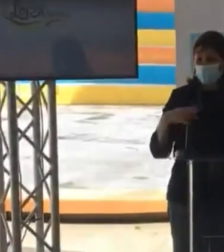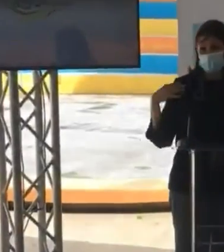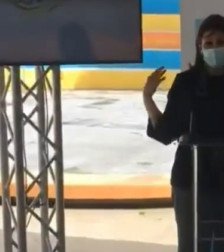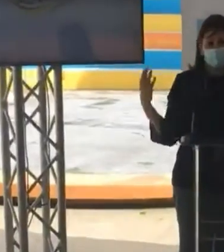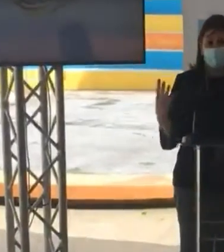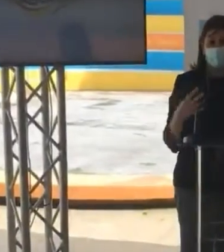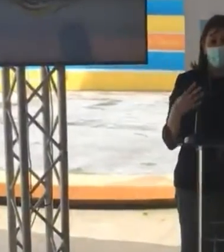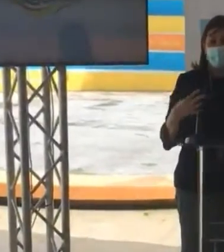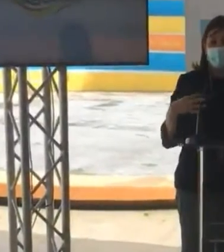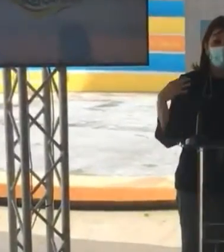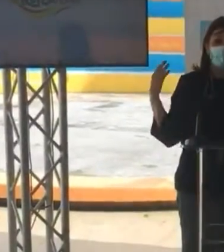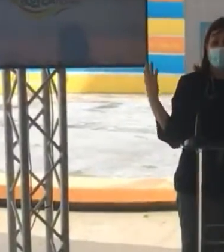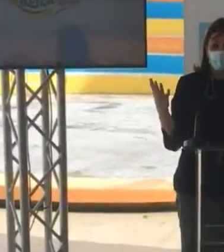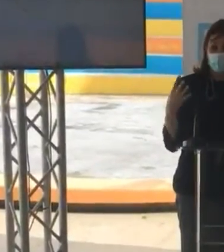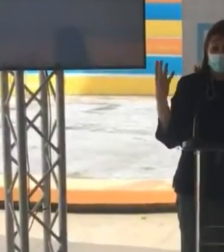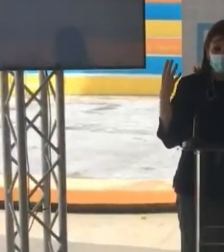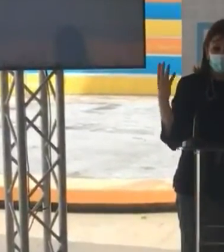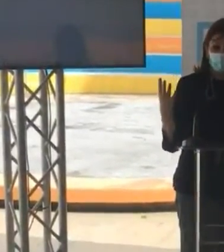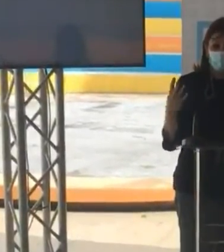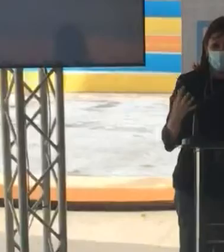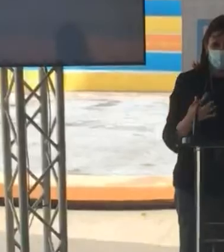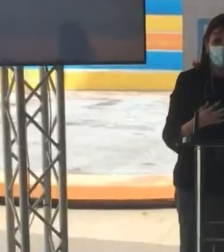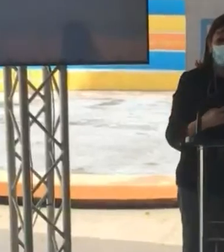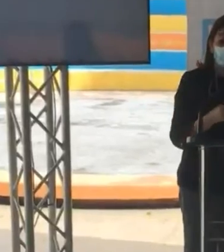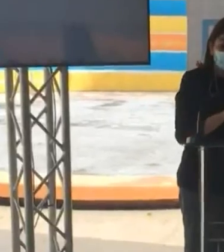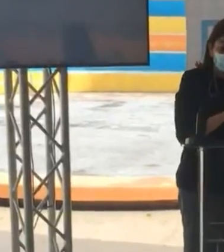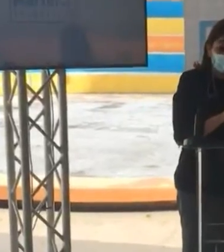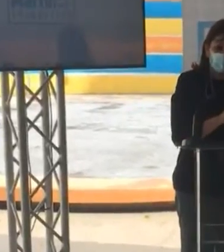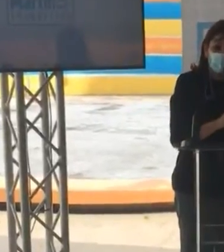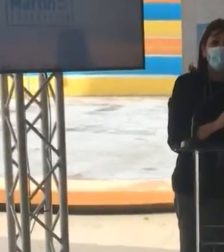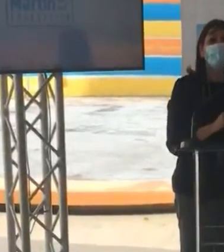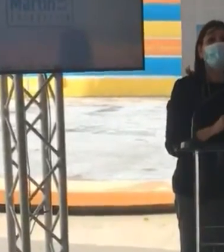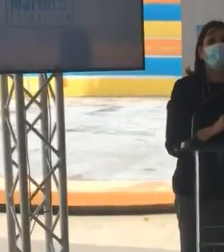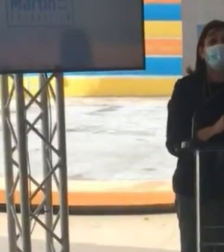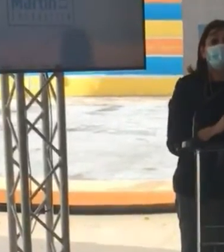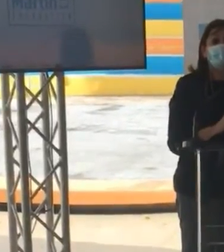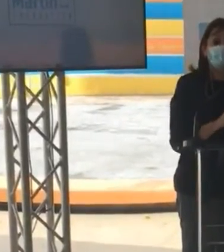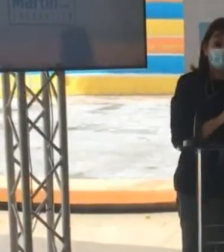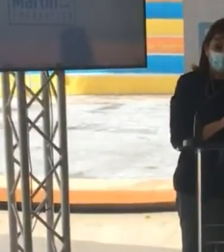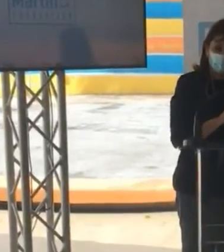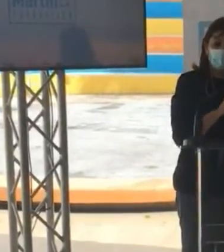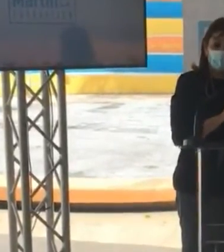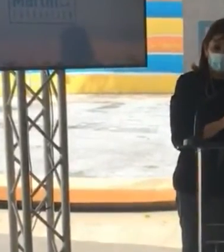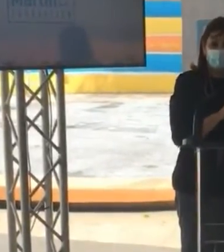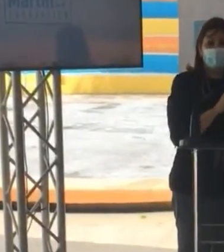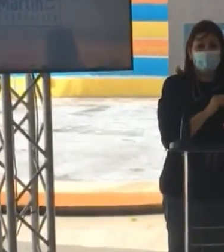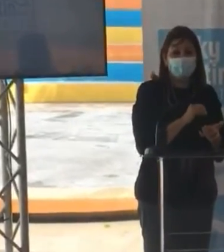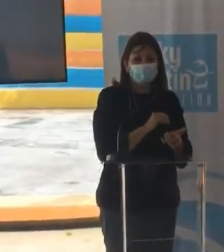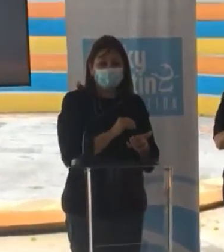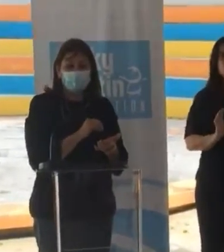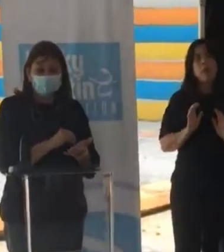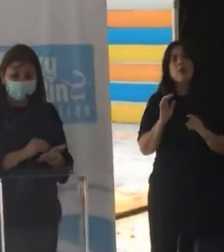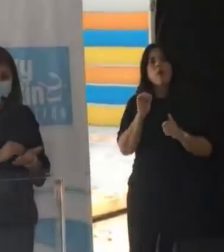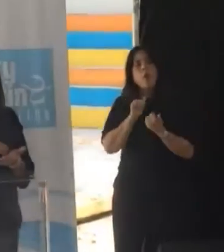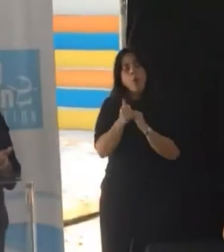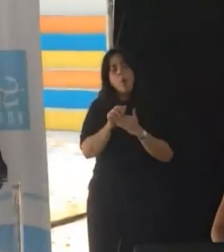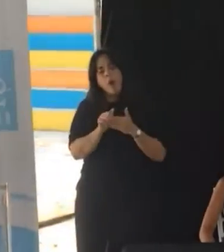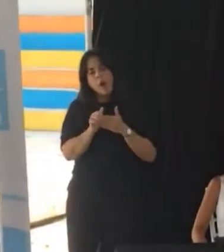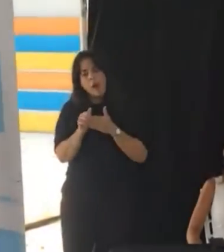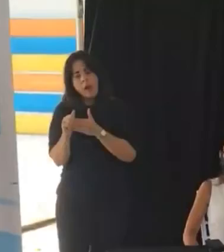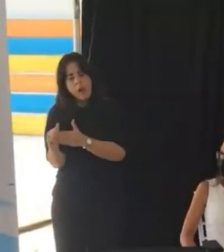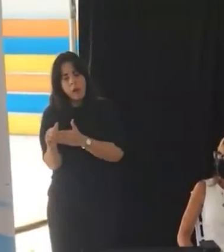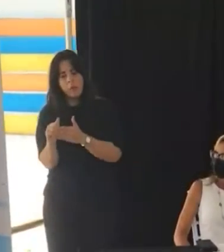dado este esfuerzo de vacunación a nivel mundial, un análisis profundo de cómo fueron conducidos